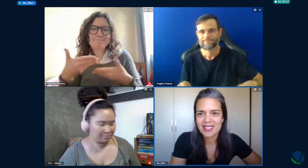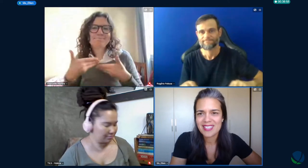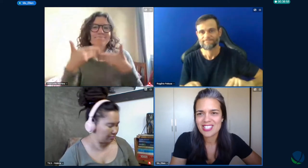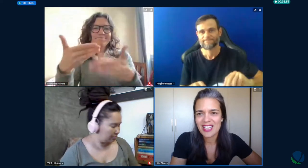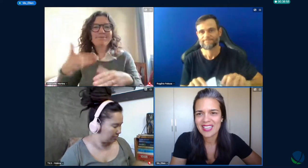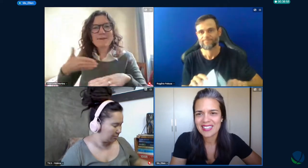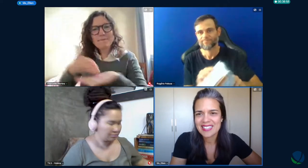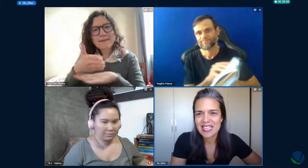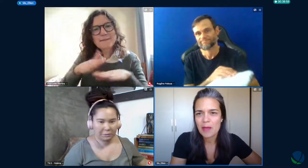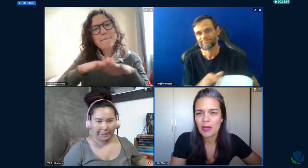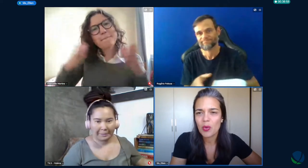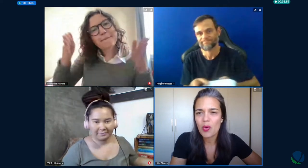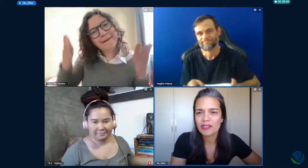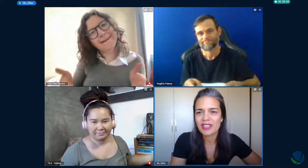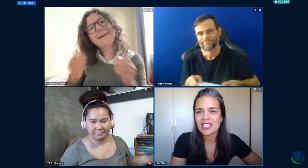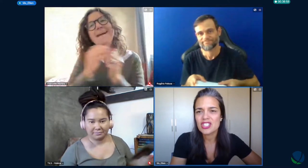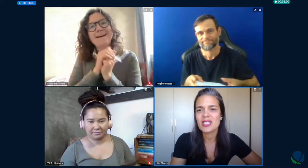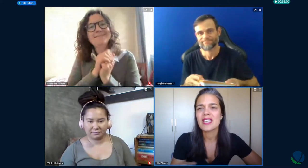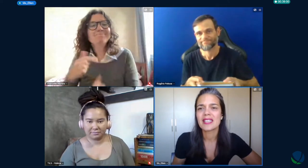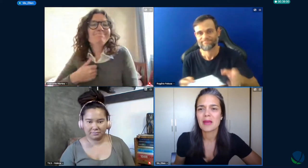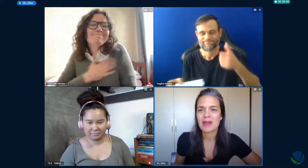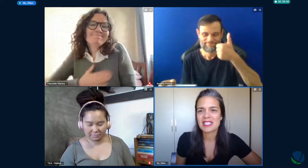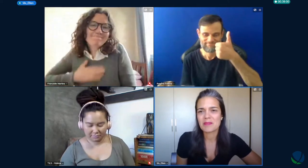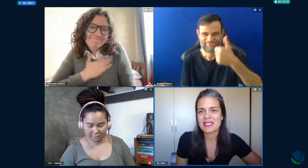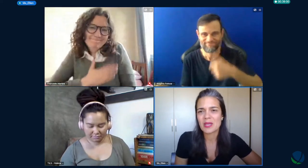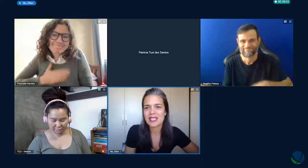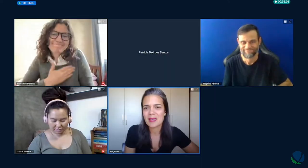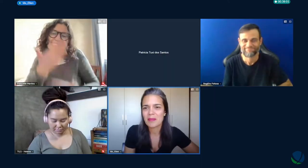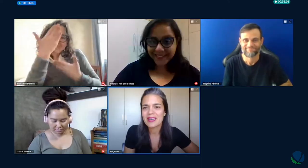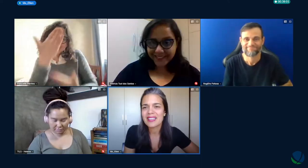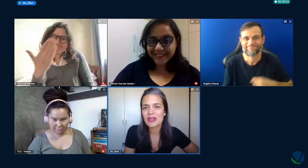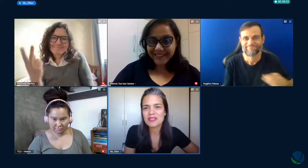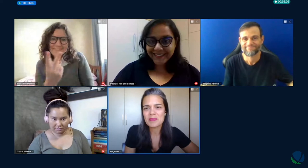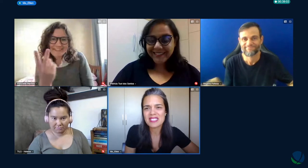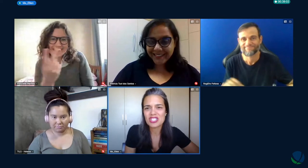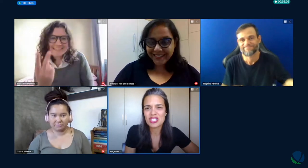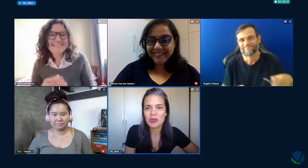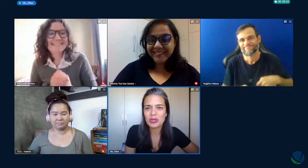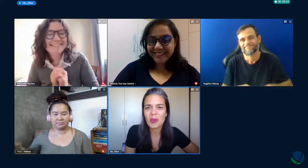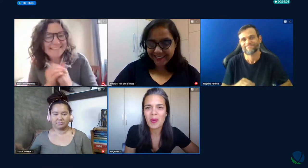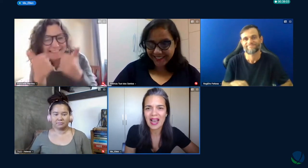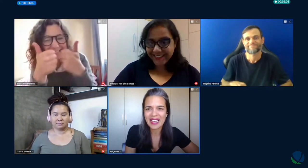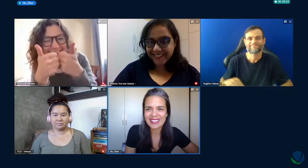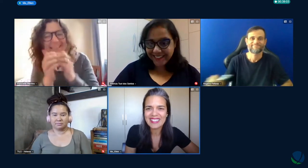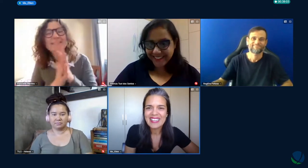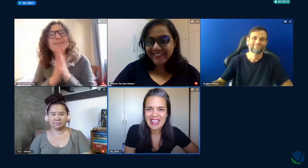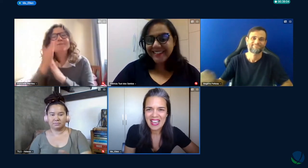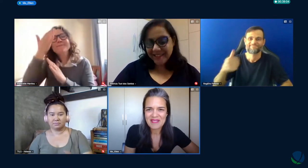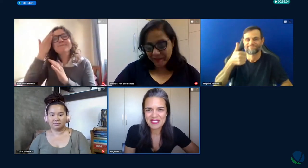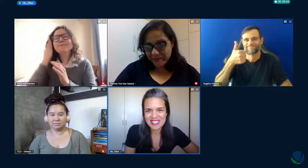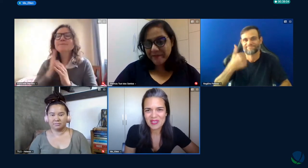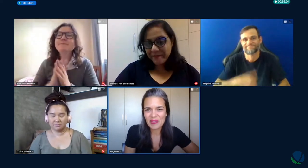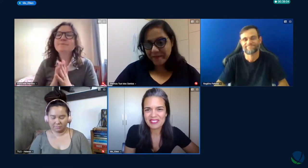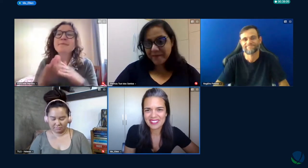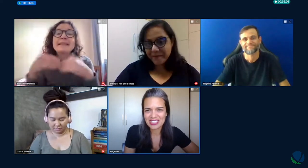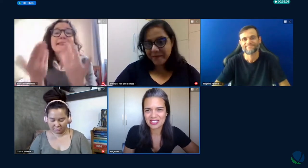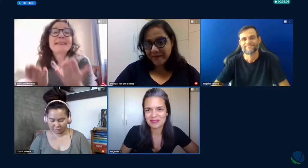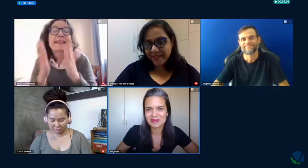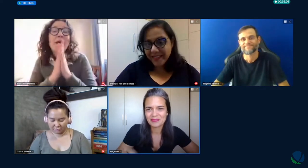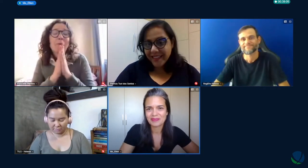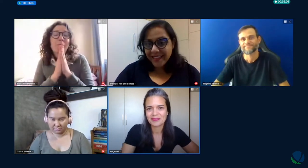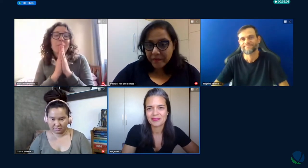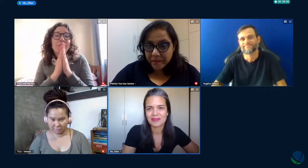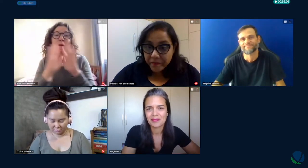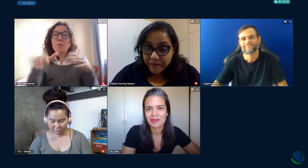Primeiramente, eu gostaria de agradecer pelo convite na participação dessa banca. Eu me senti muito honrada por esse